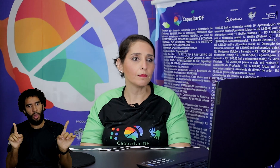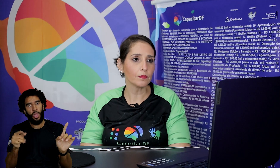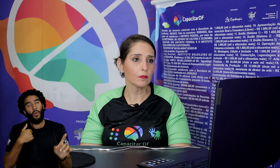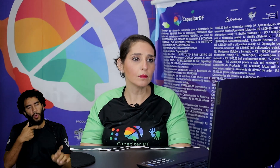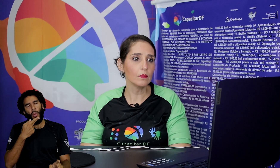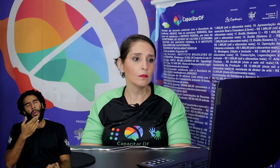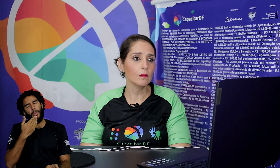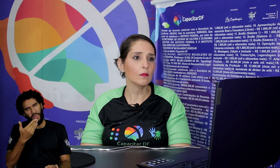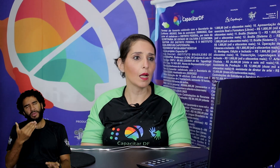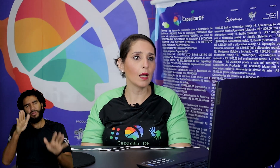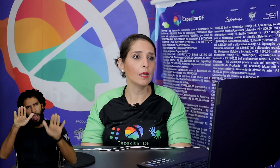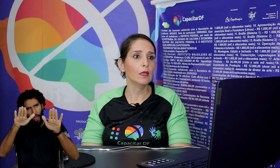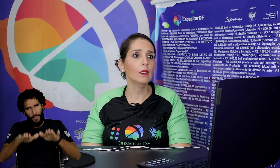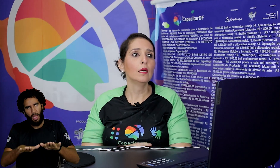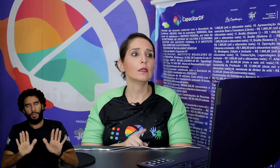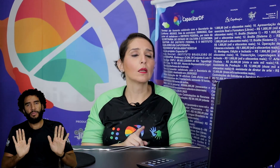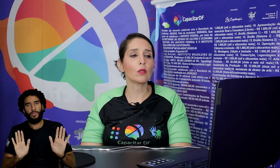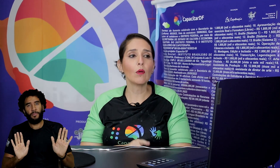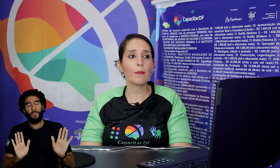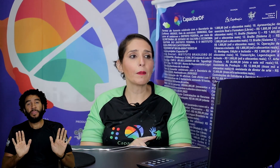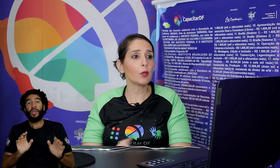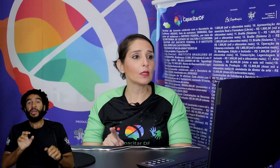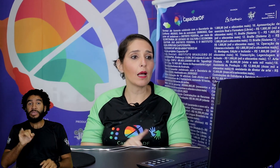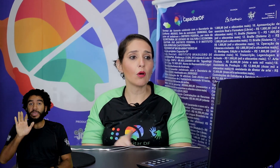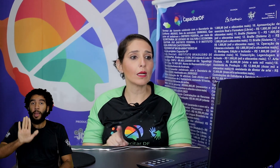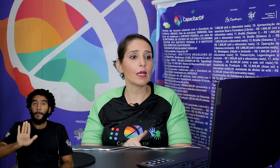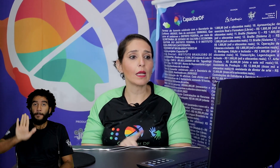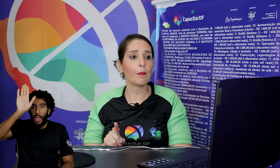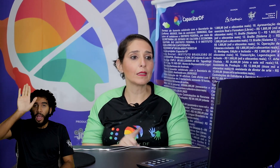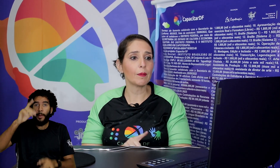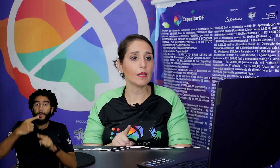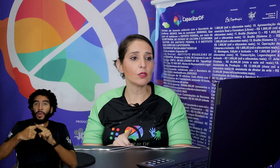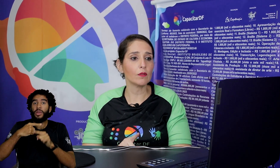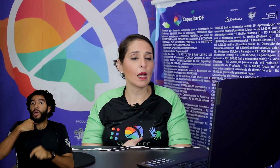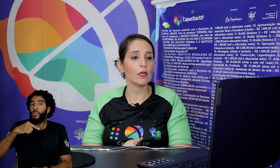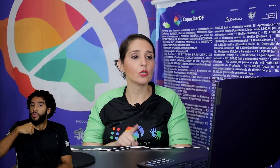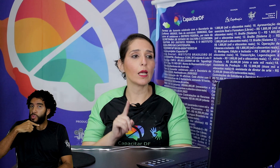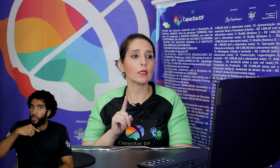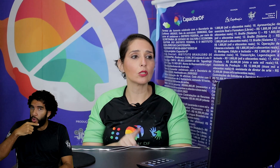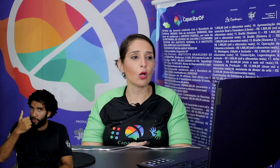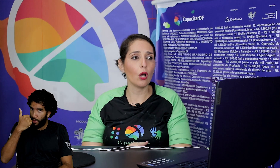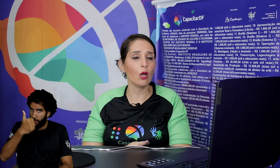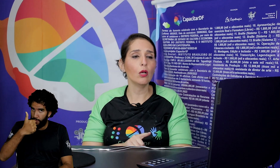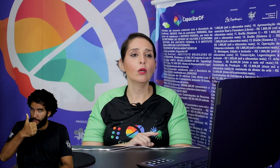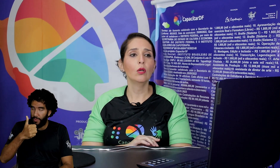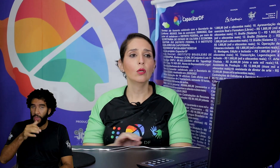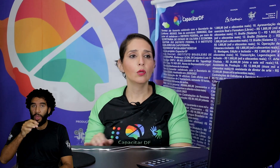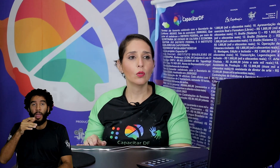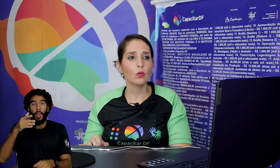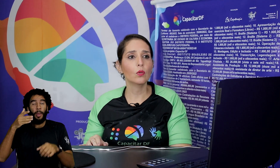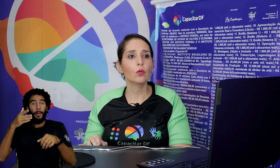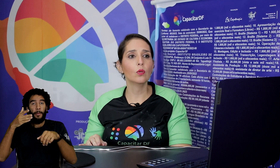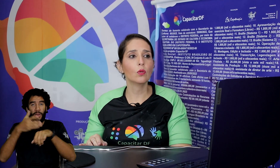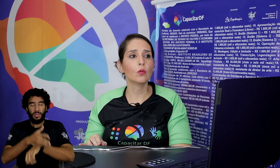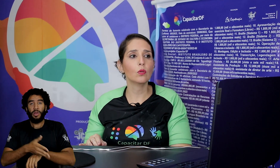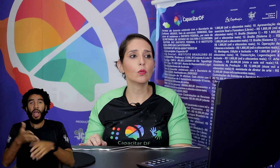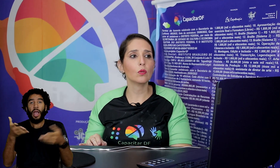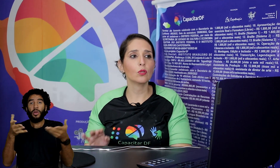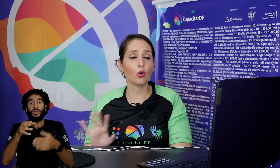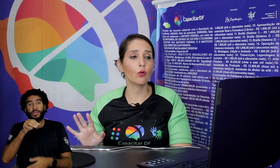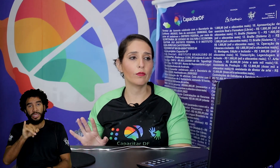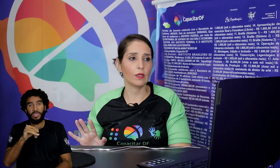baixar. Tá? Então, não é para botar agora quem quer participar da atividade, é só